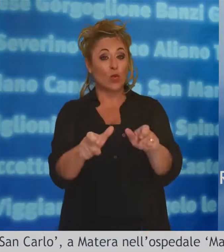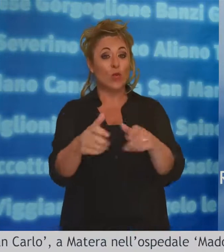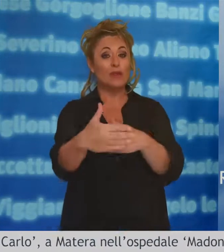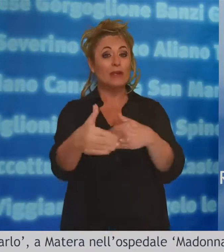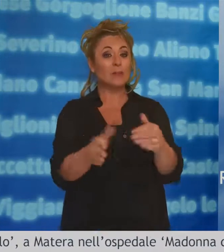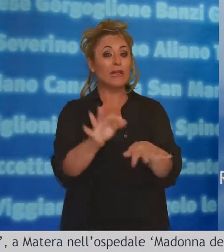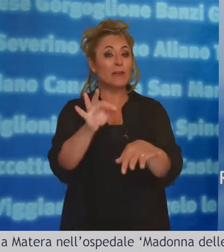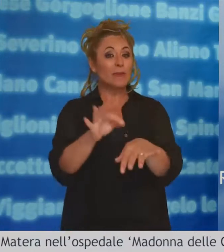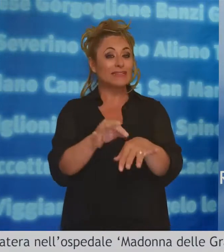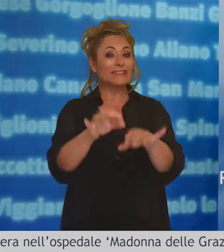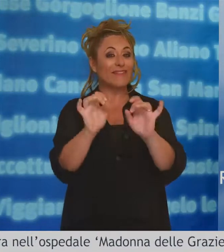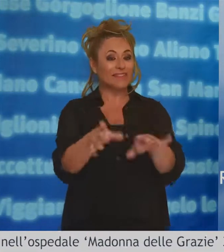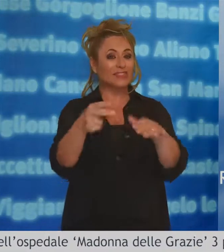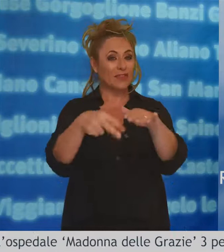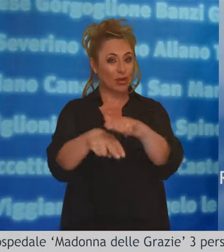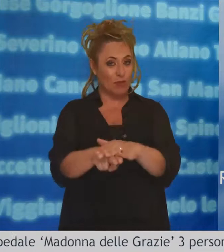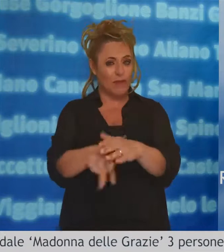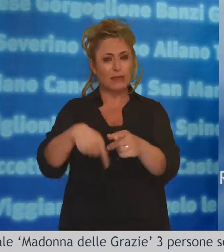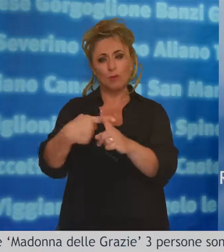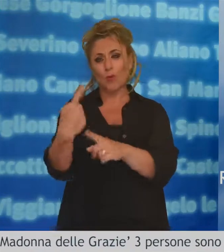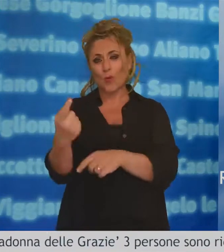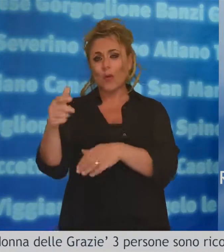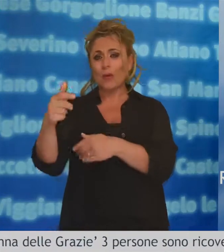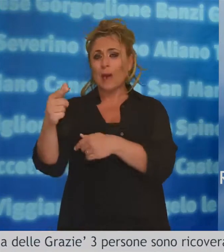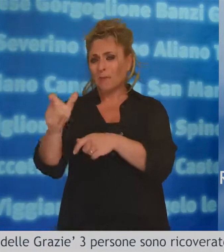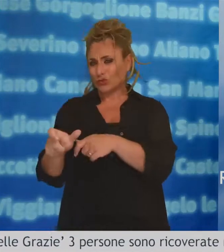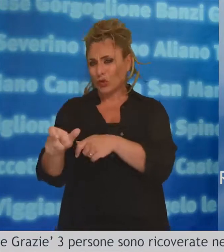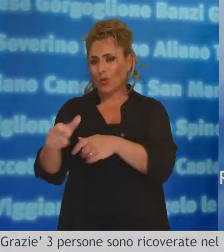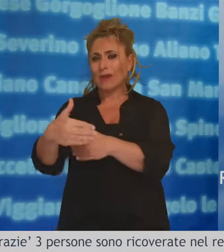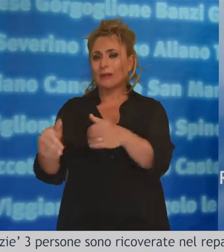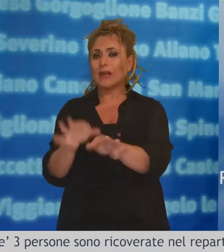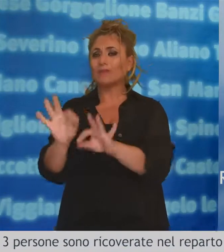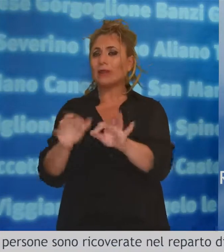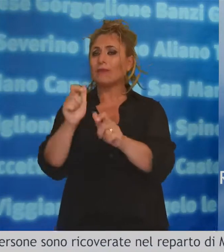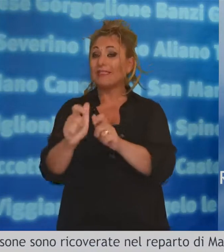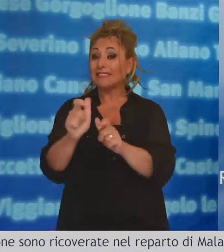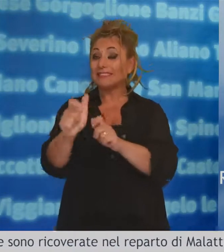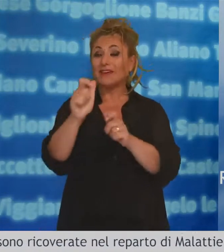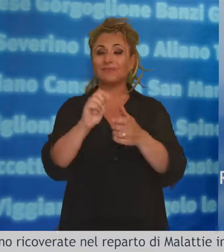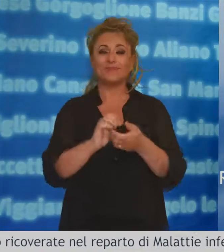ricoverate nel reparto di malattie infettive e una persona nel reparto di terapia intensiva.